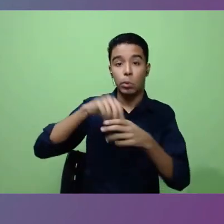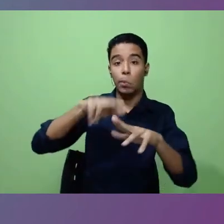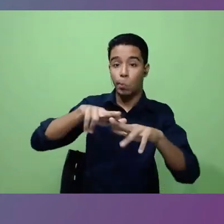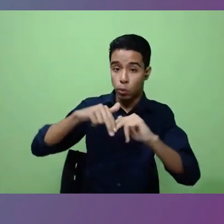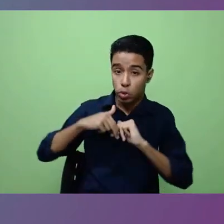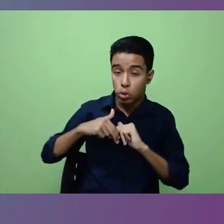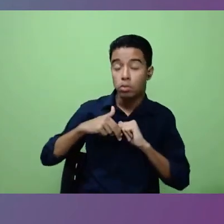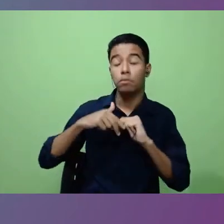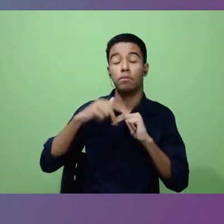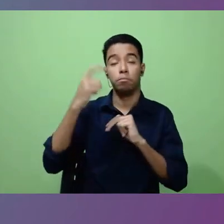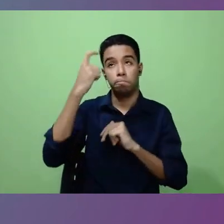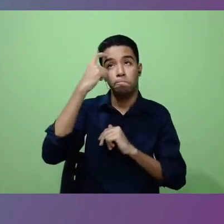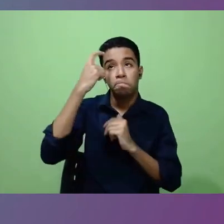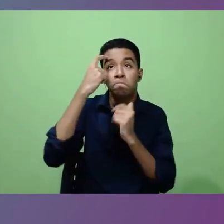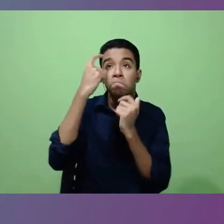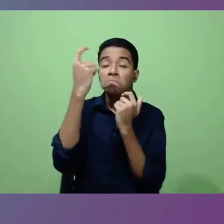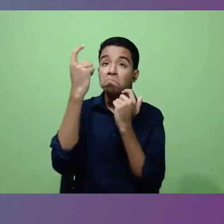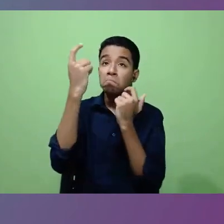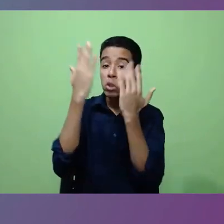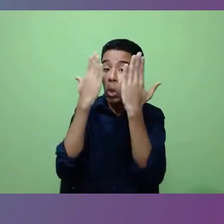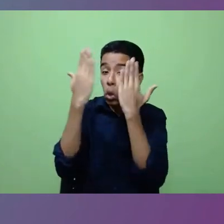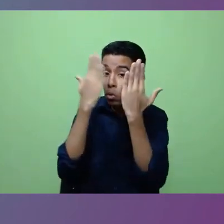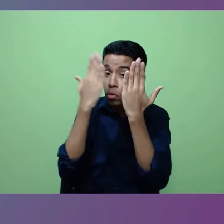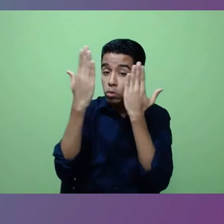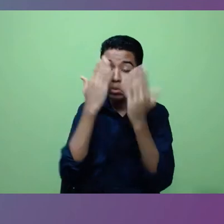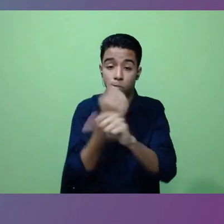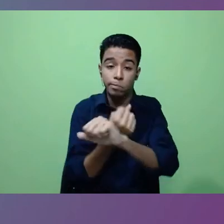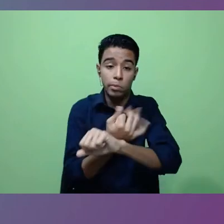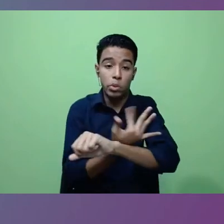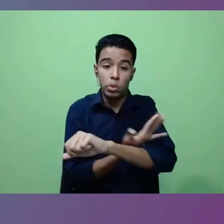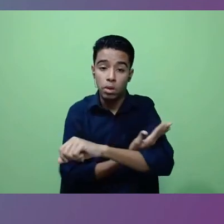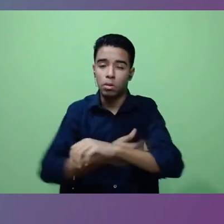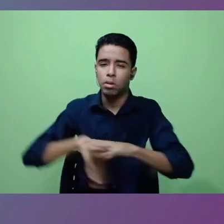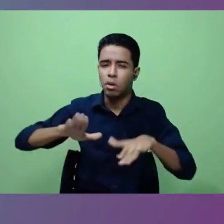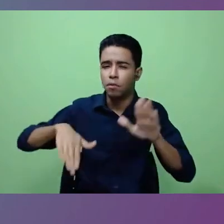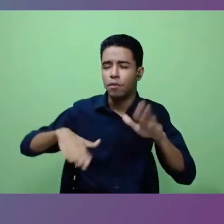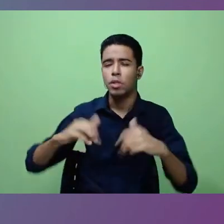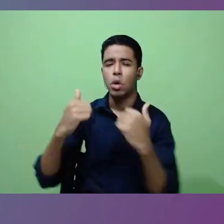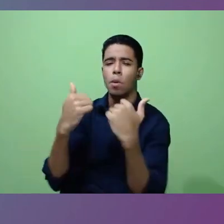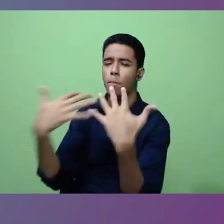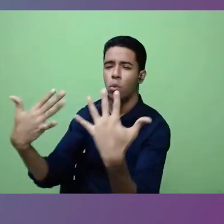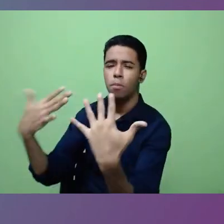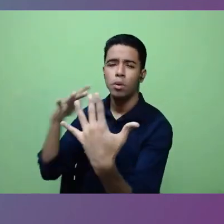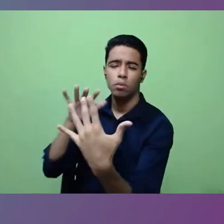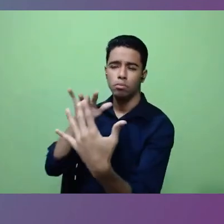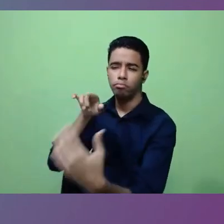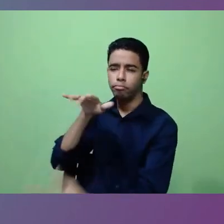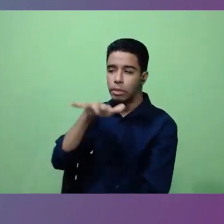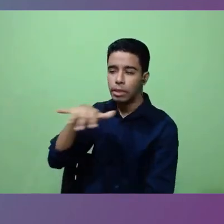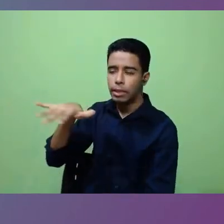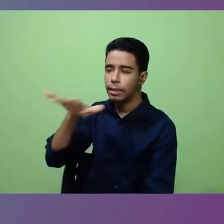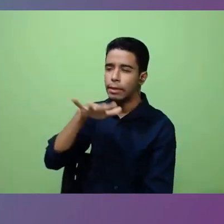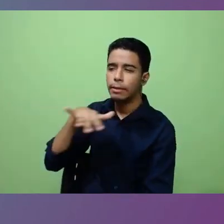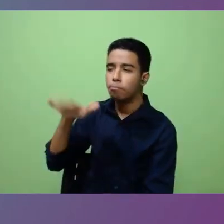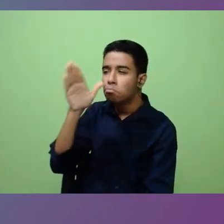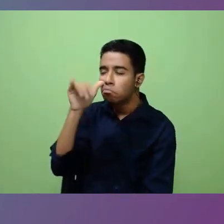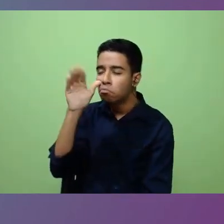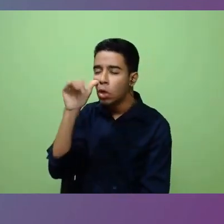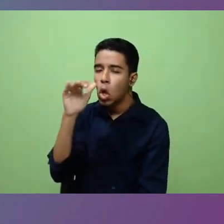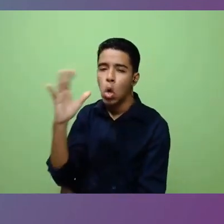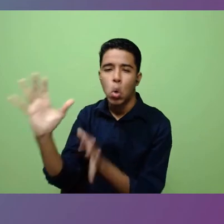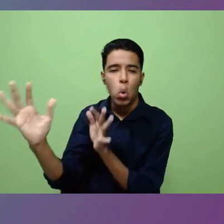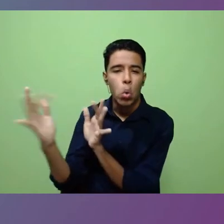psicofisiológico, algum motivo emocional. Eu posso não estar tendo contato com o público que está gerindo essa informação, recebendo essa